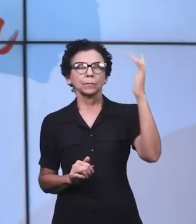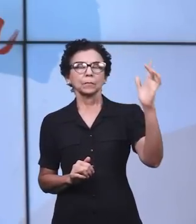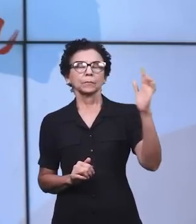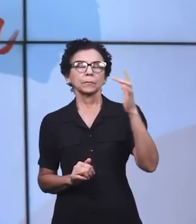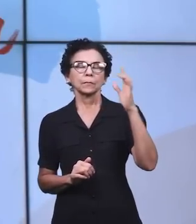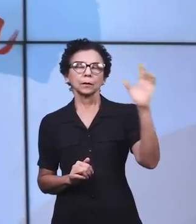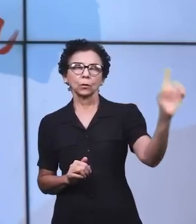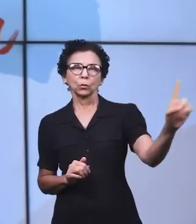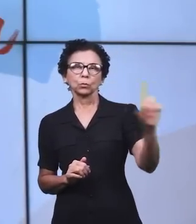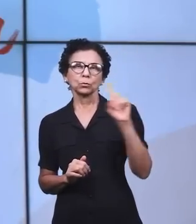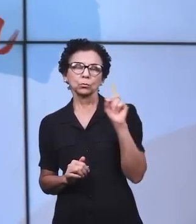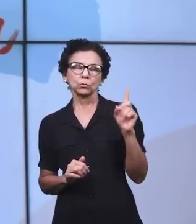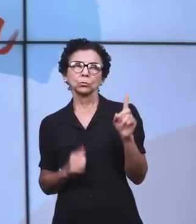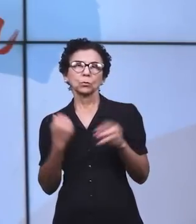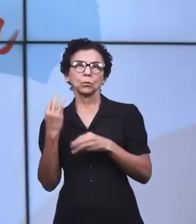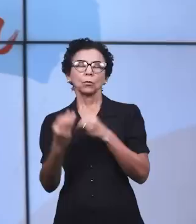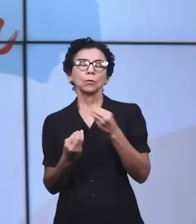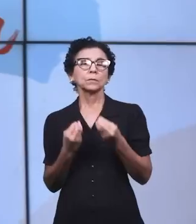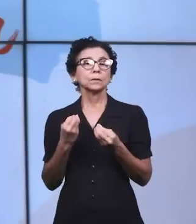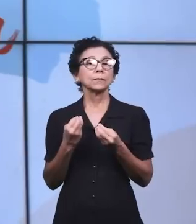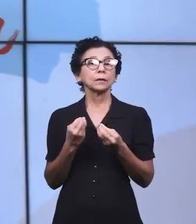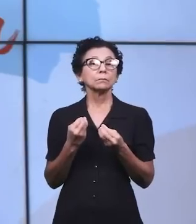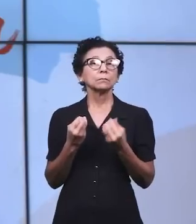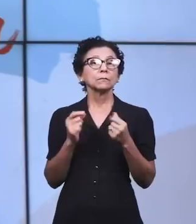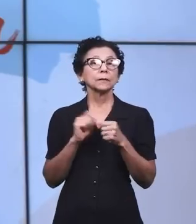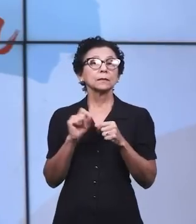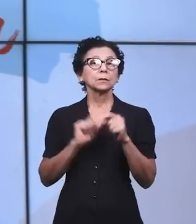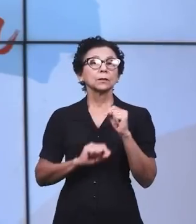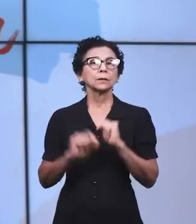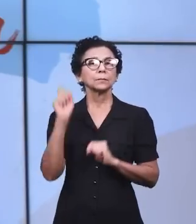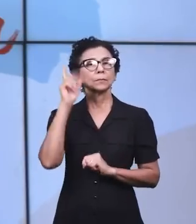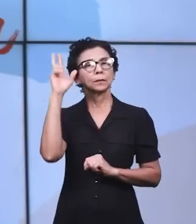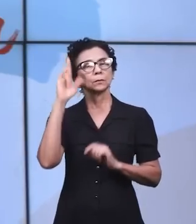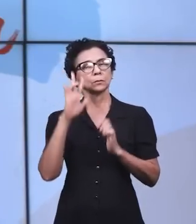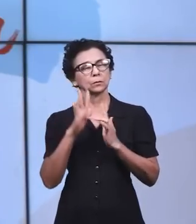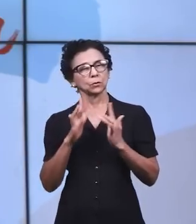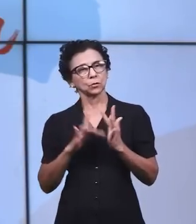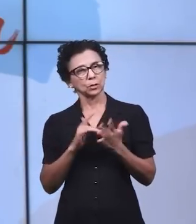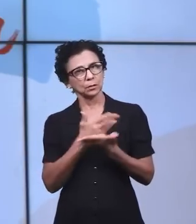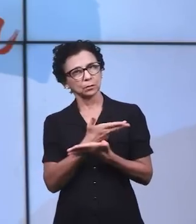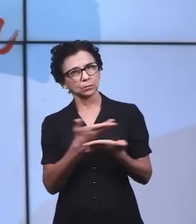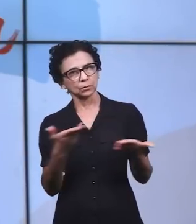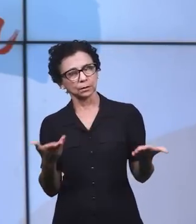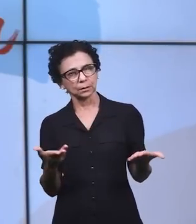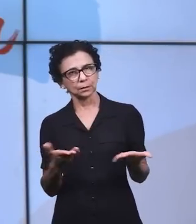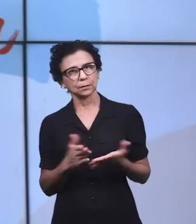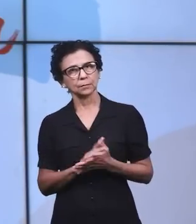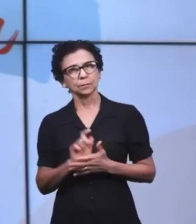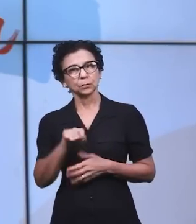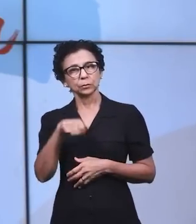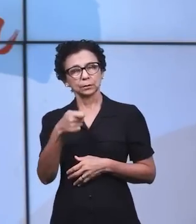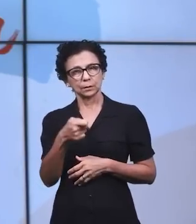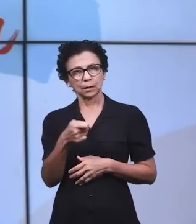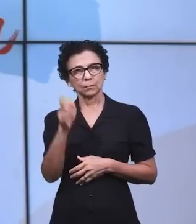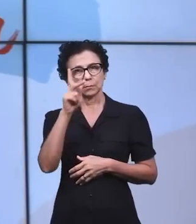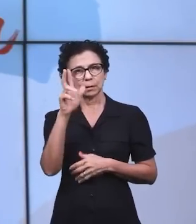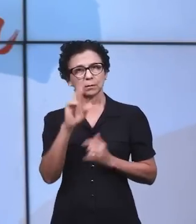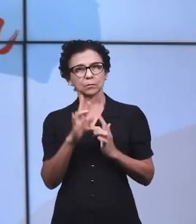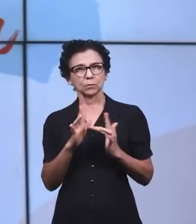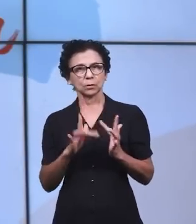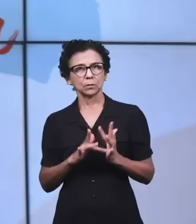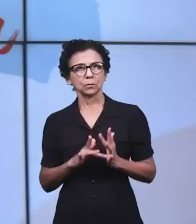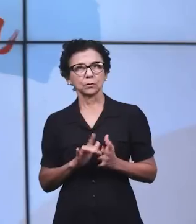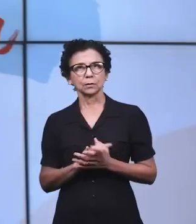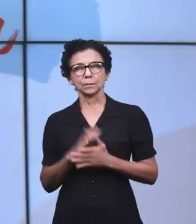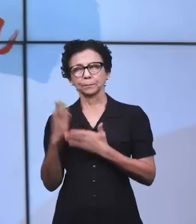cumprimento como todo qualquer que a gente chega na igreja, que é o quê? A paz do Senhor Jesus. Então, a gente vai aprender agora o sinal, como é que faz esse cumprimento, tá? Configuração